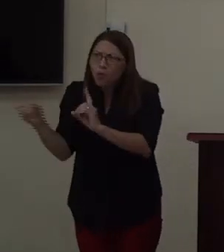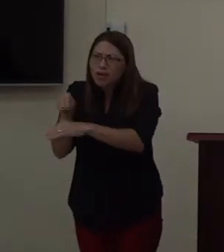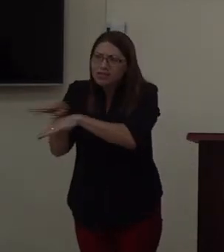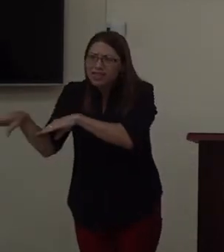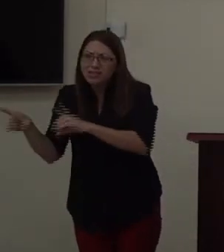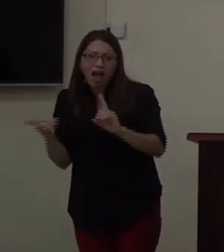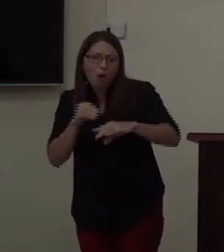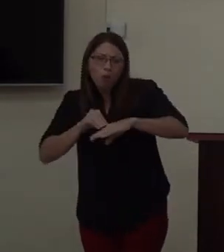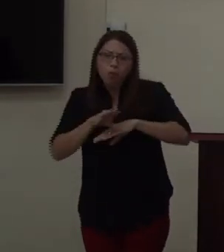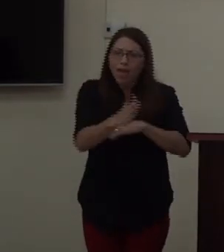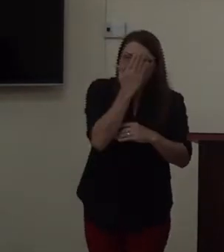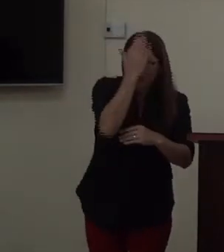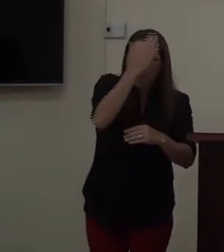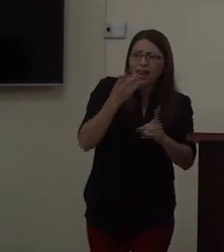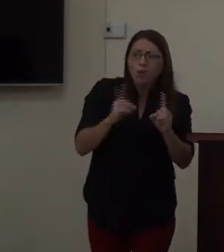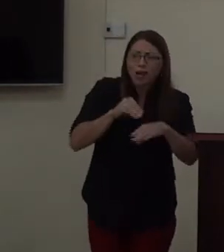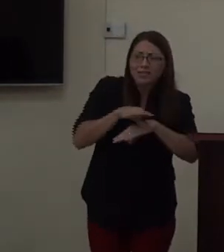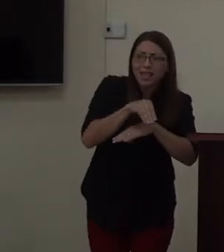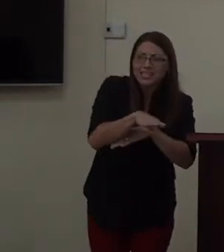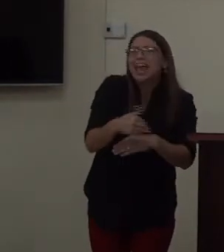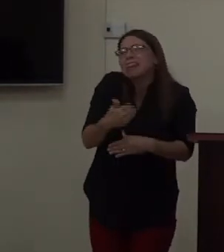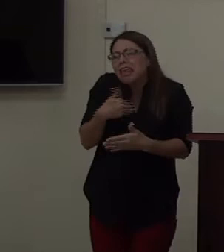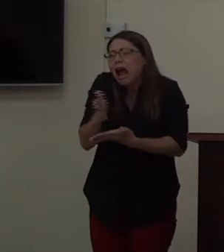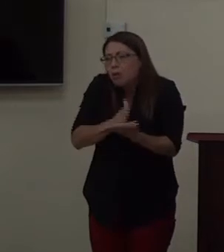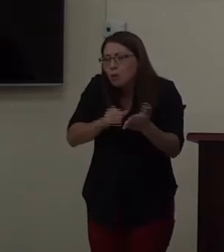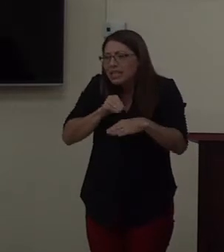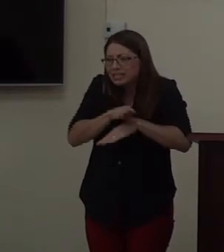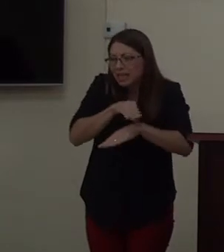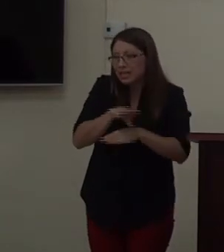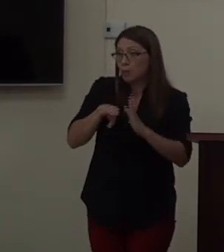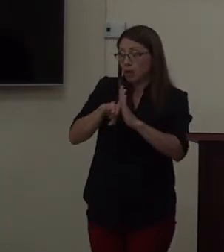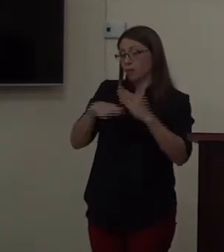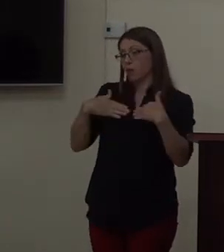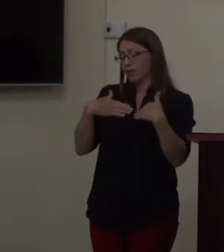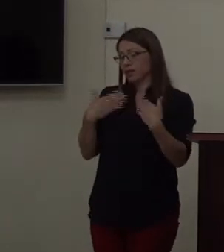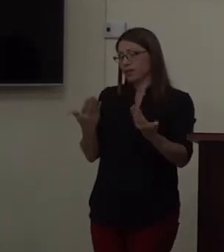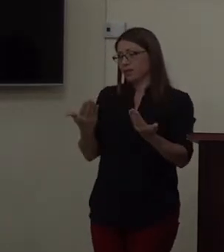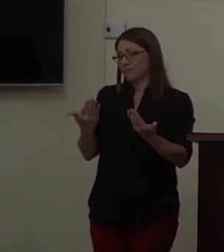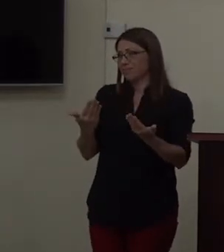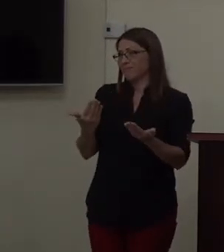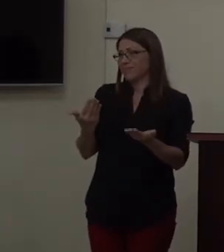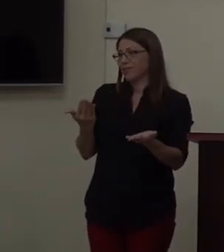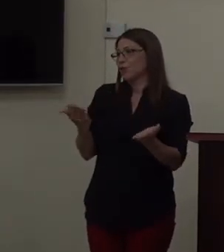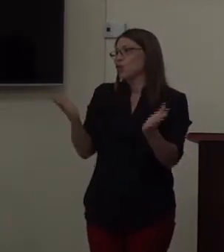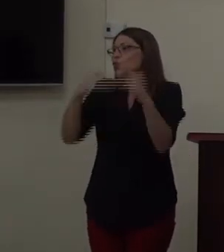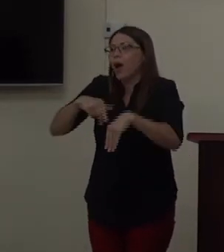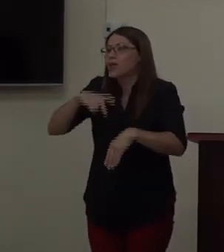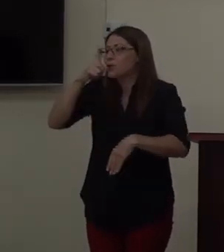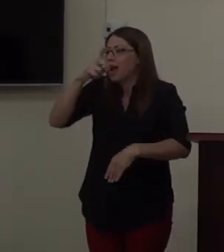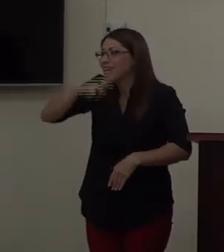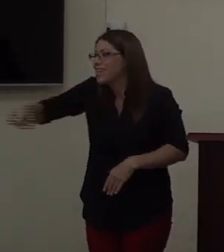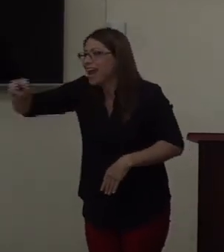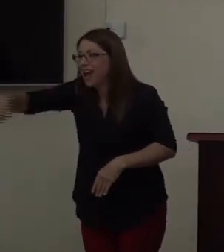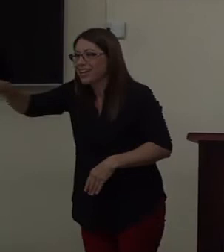Talamanca? Tiene alguna incidencia, ¿verdad? Porque, por ejemplo, ¿verdad? A mí casi que no hay gira en las comunidades que no me lo